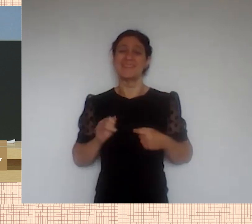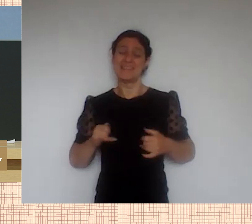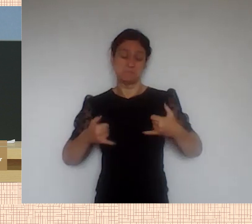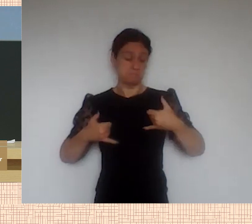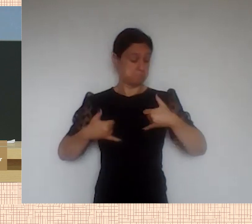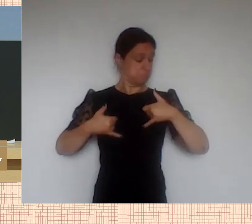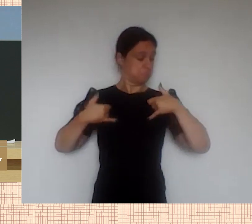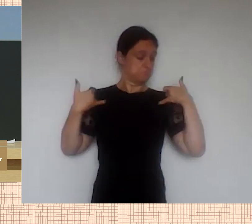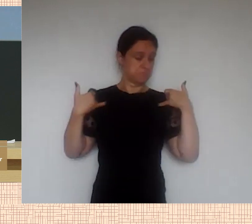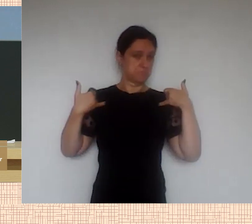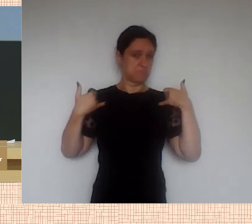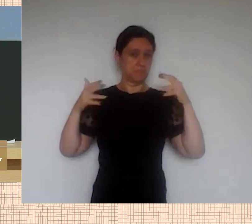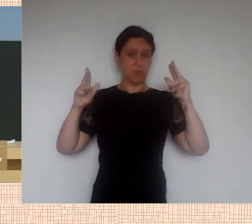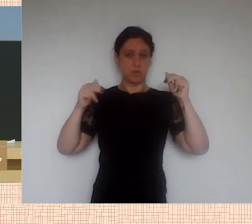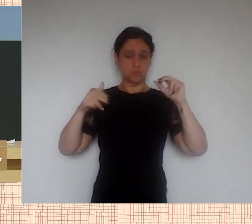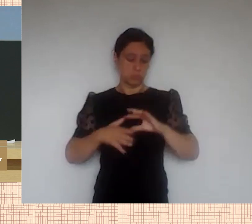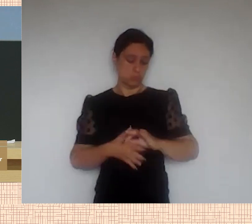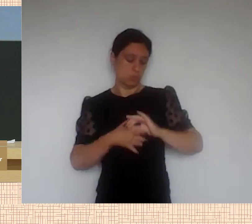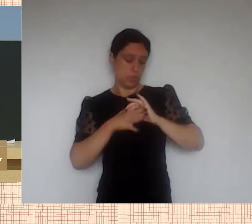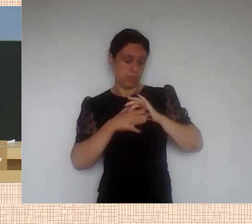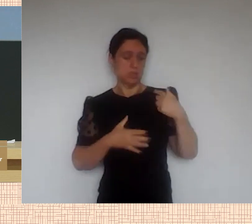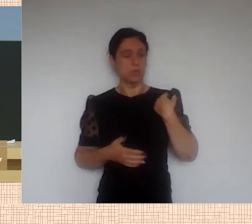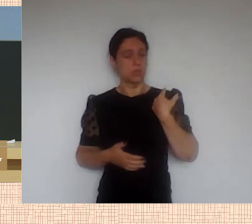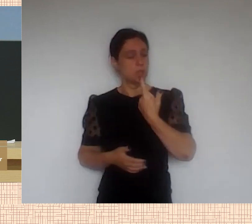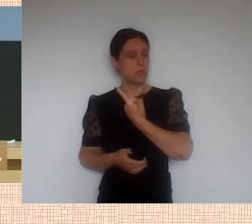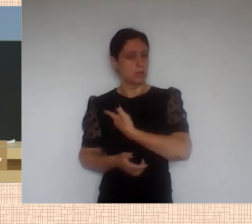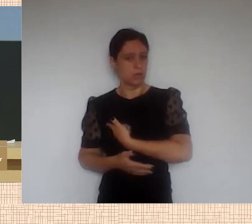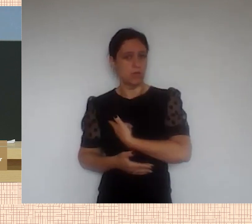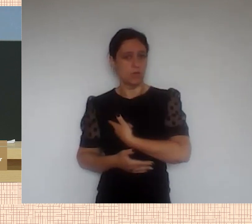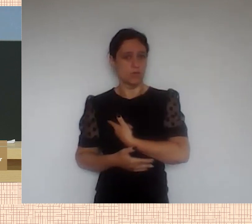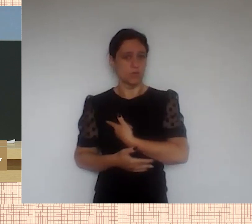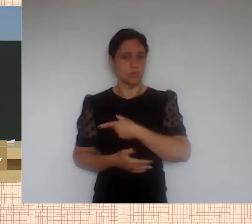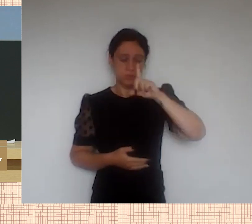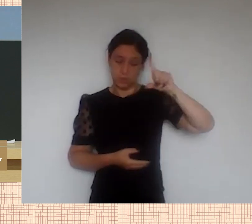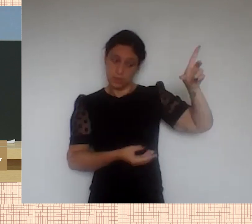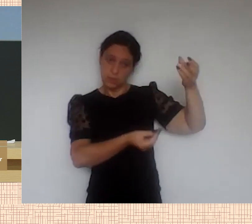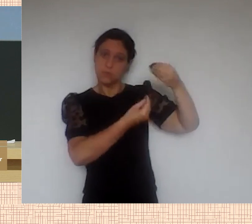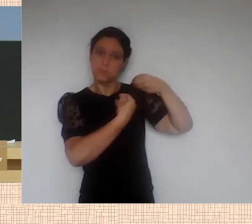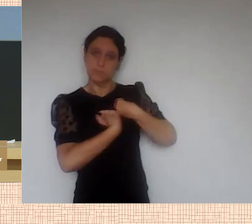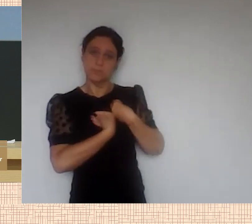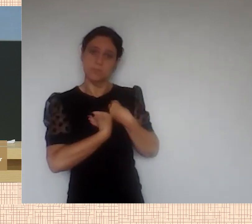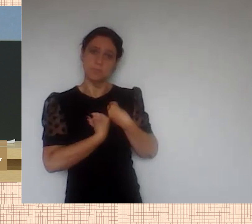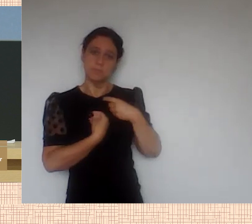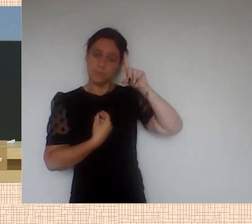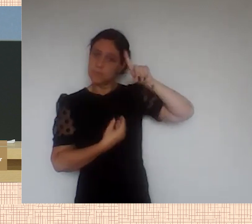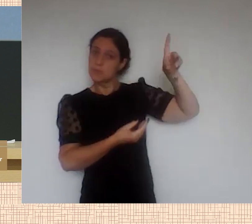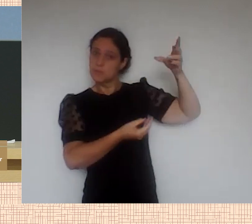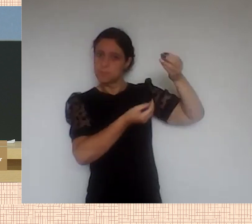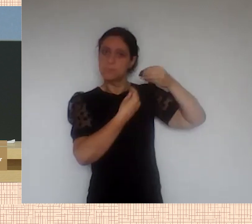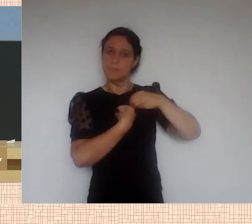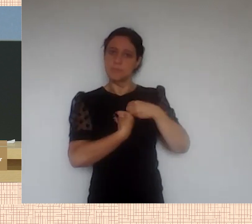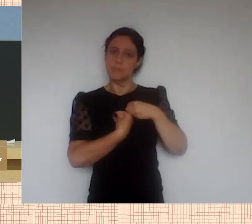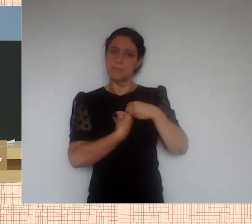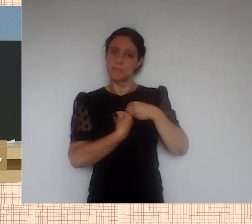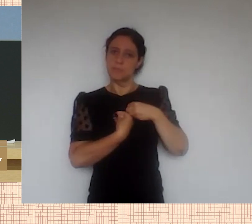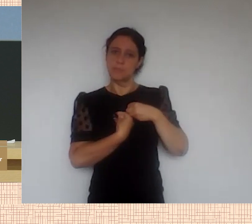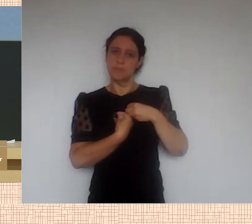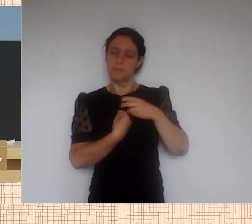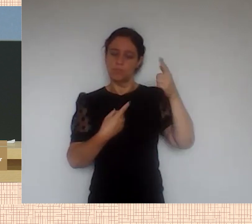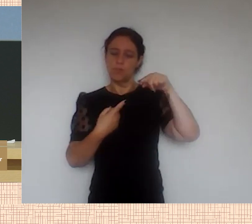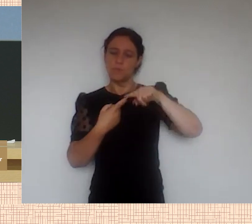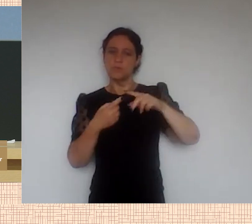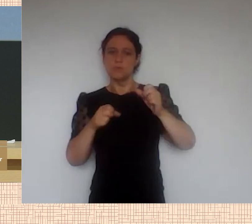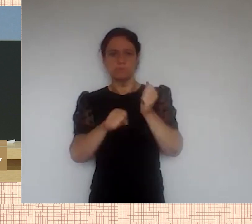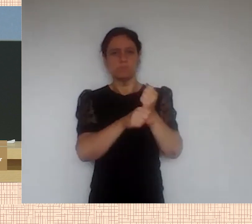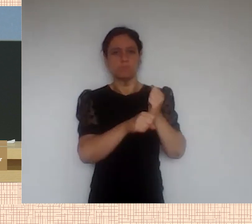o Senhor nos deu para a edificação e não para a destruição vossa, não me envergonharei.